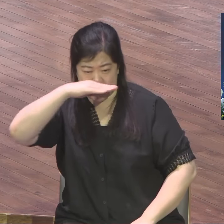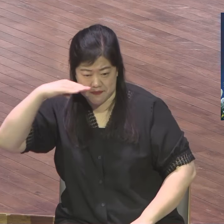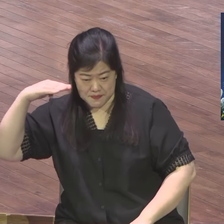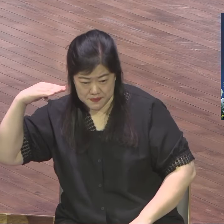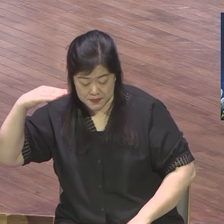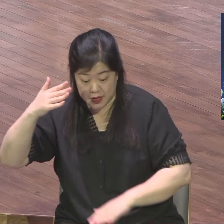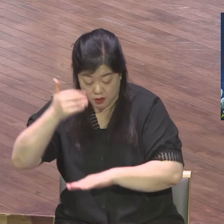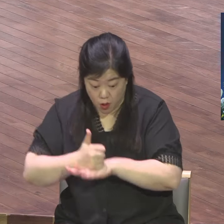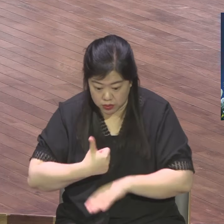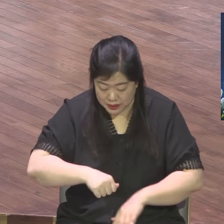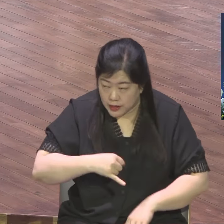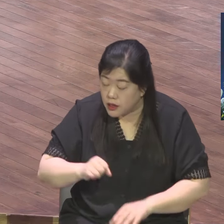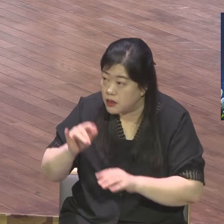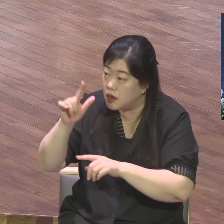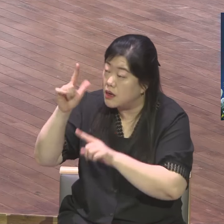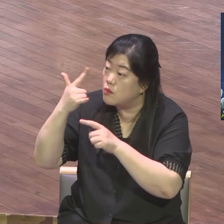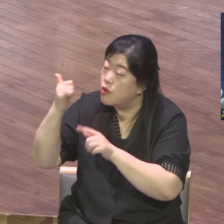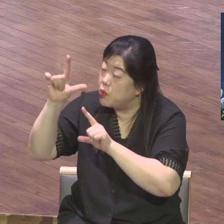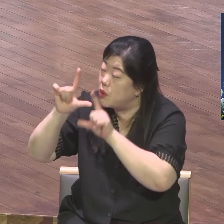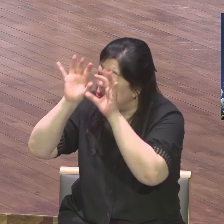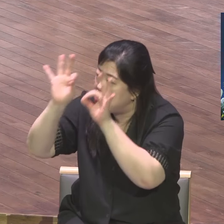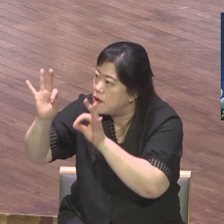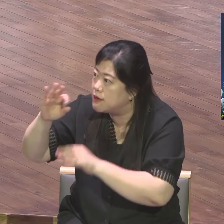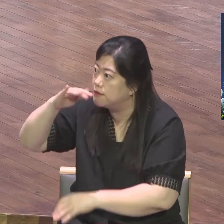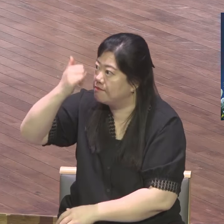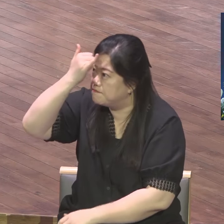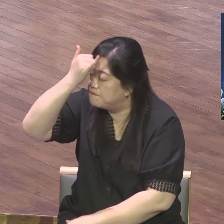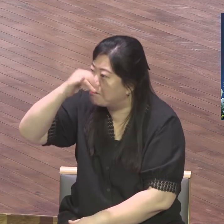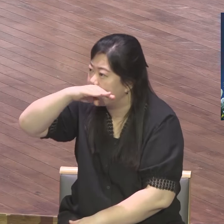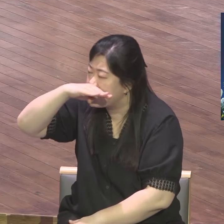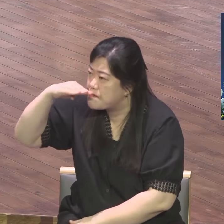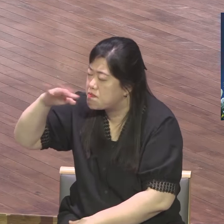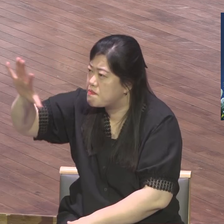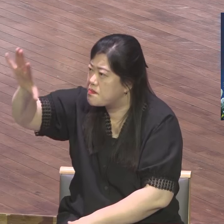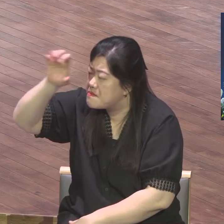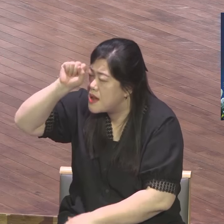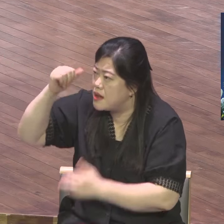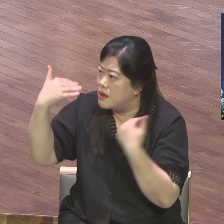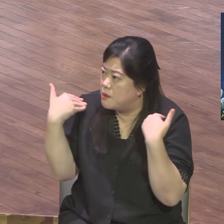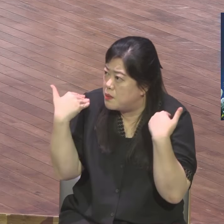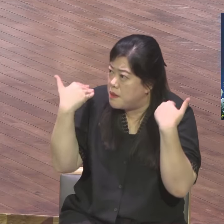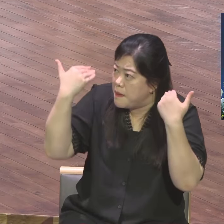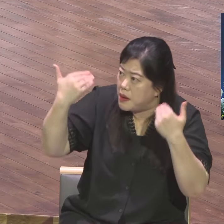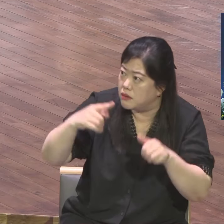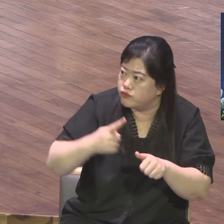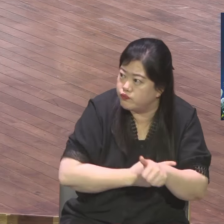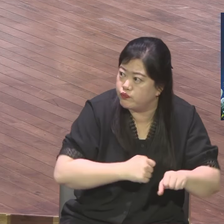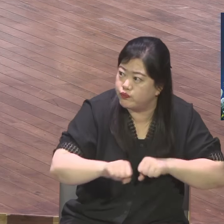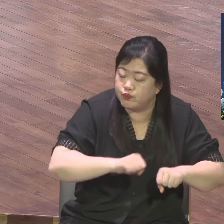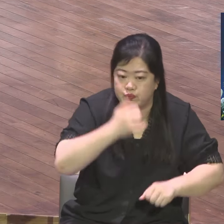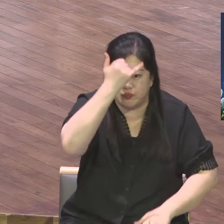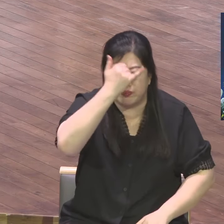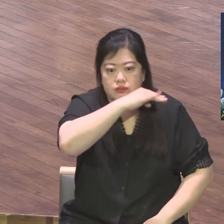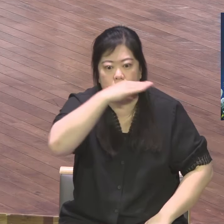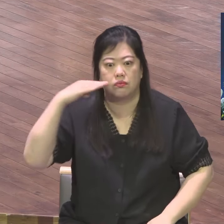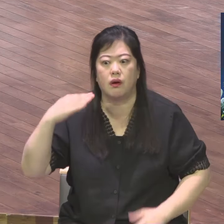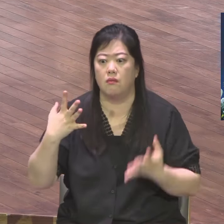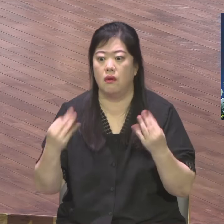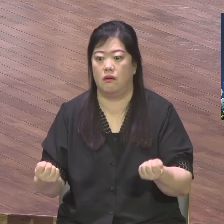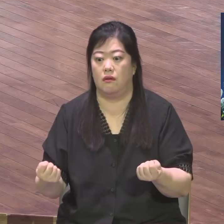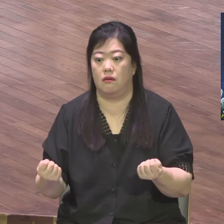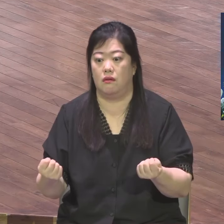거는 어쩔 수 없지만 자식들은 고생을 하지 말아야 될 거 아니에요. 영적, 정신적인 삶 속에 마음고생 안